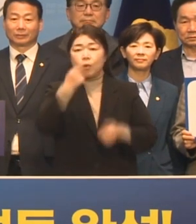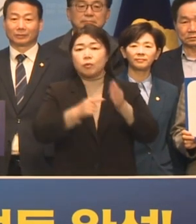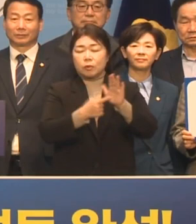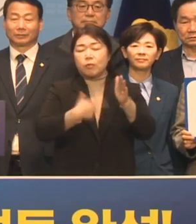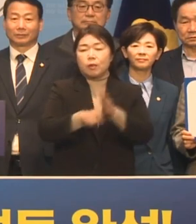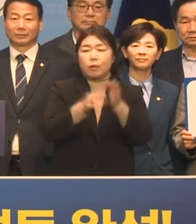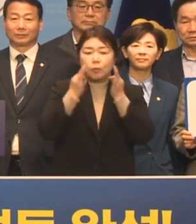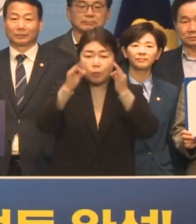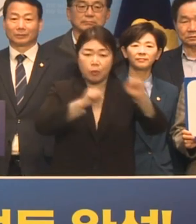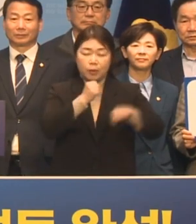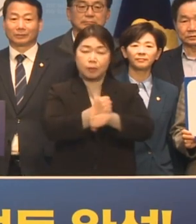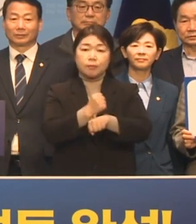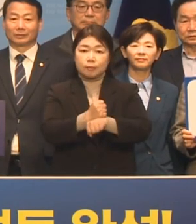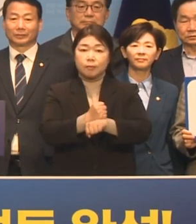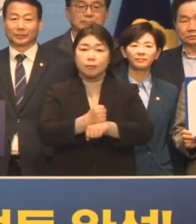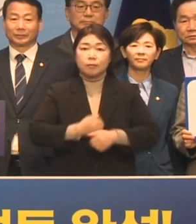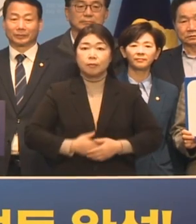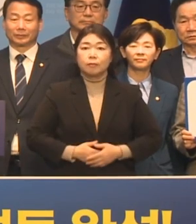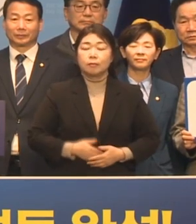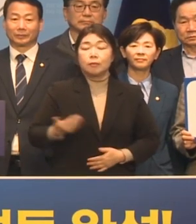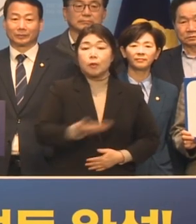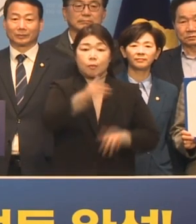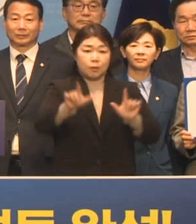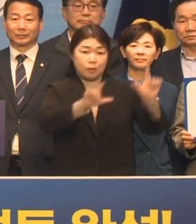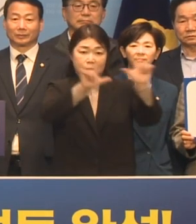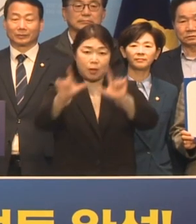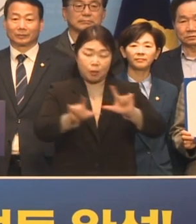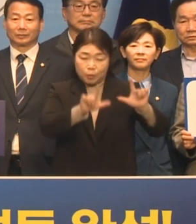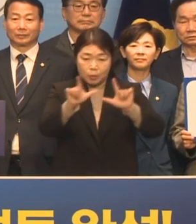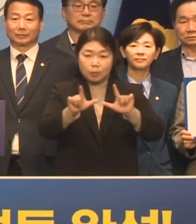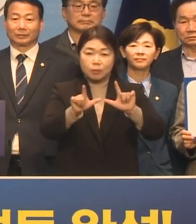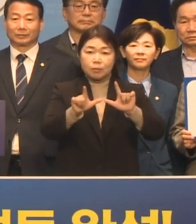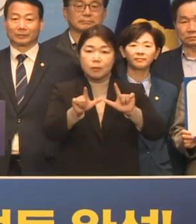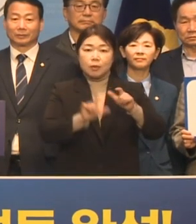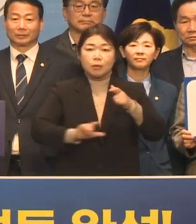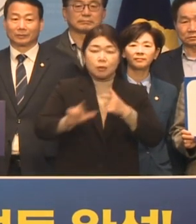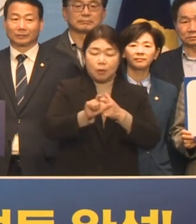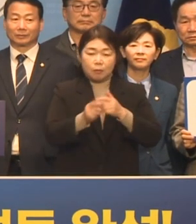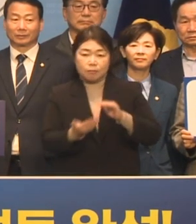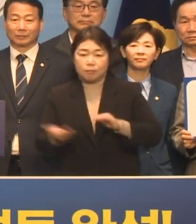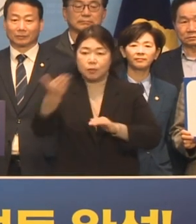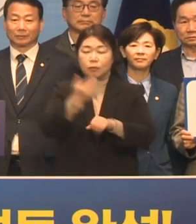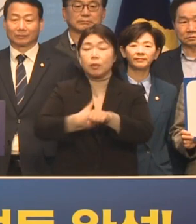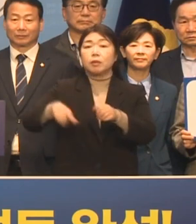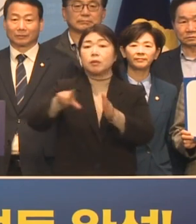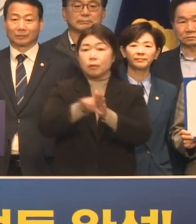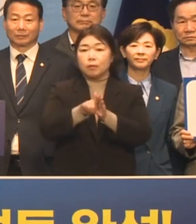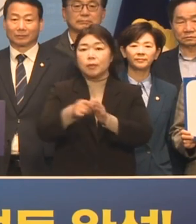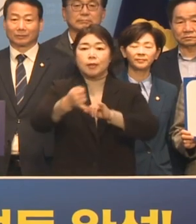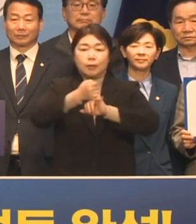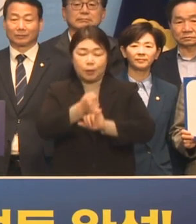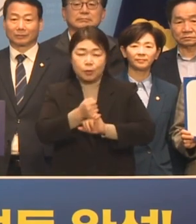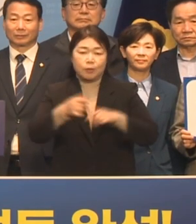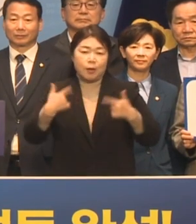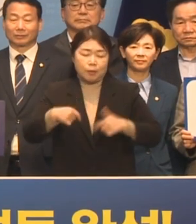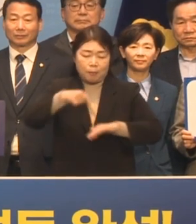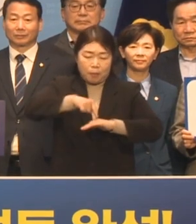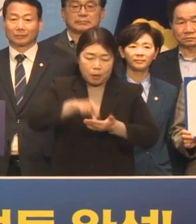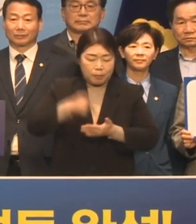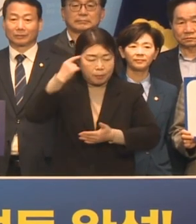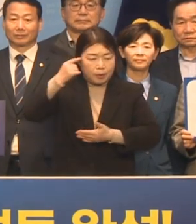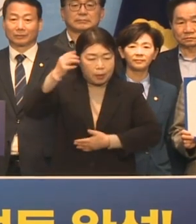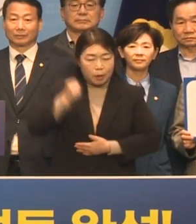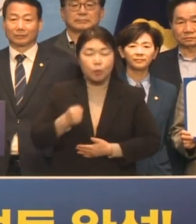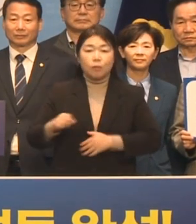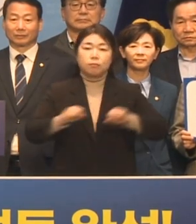다했습니다. 여러분의 삶의 반장으로 거듭나겠다는 약속, 늘 가슴에 새기며